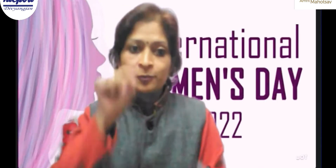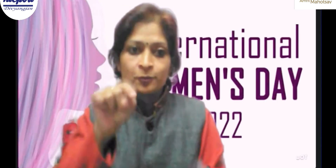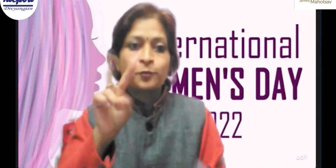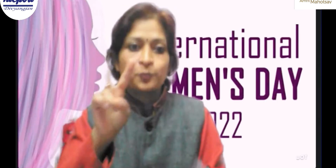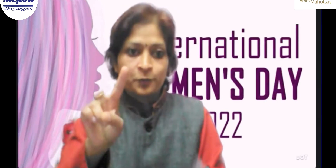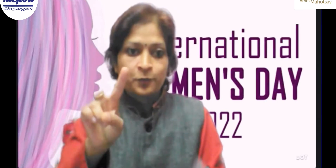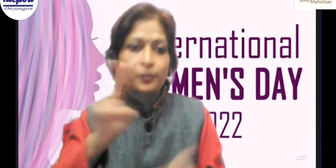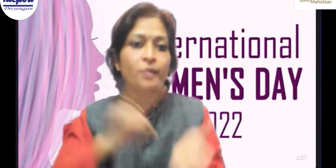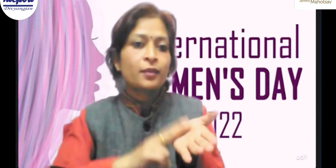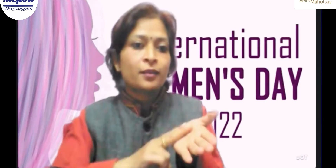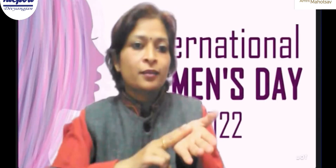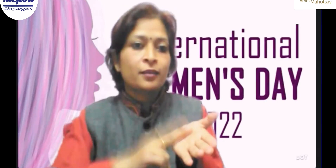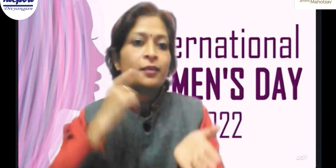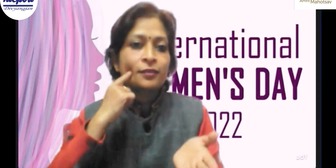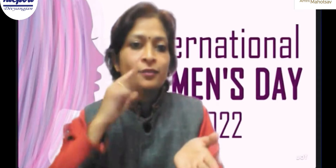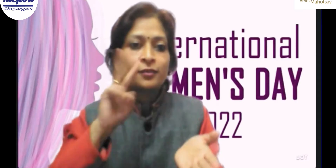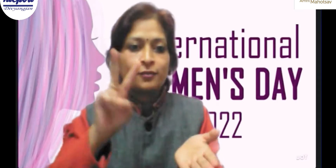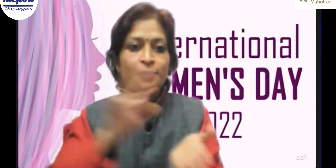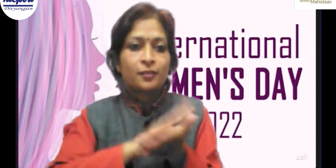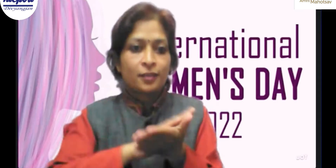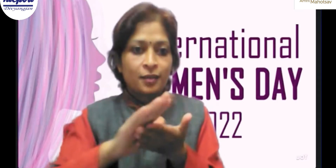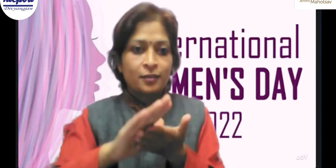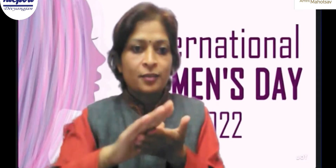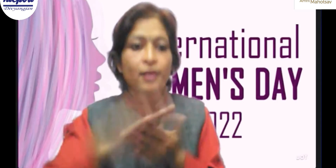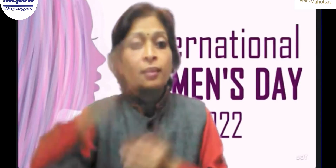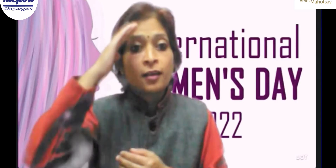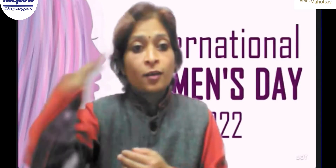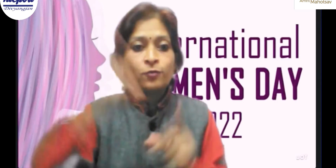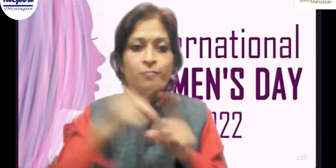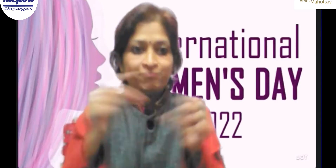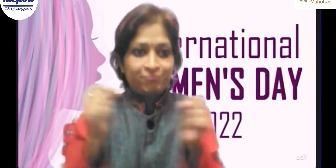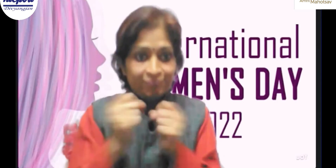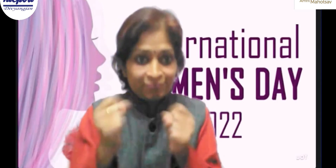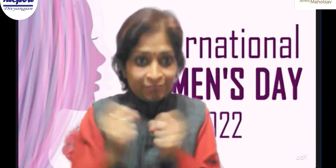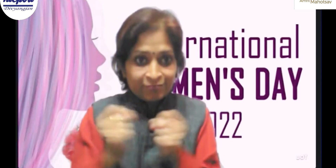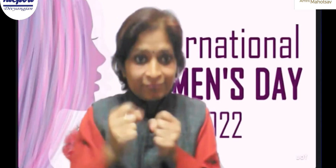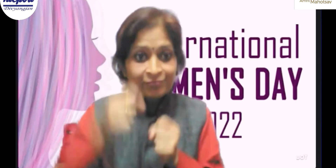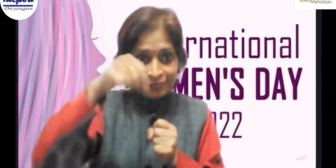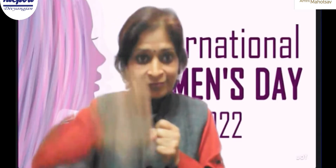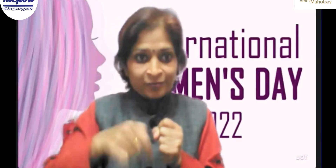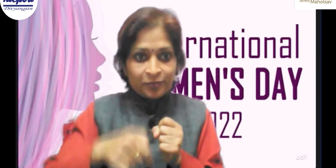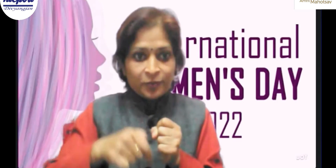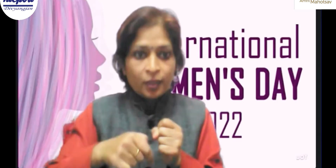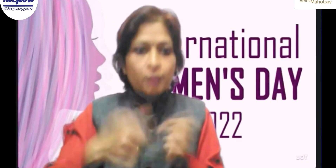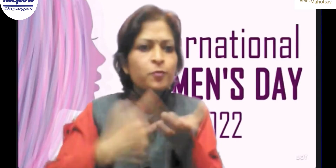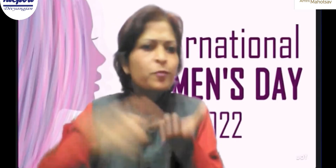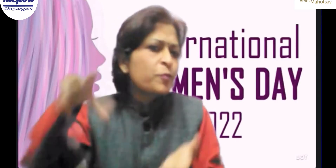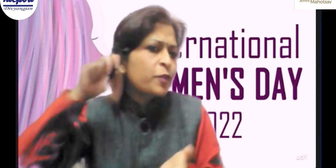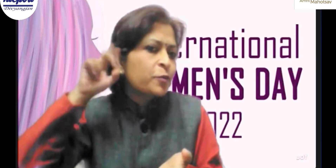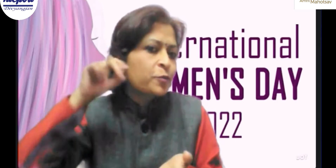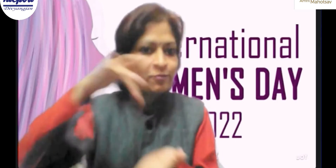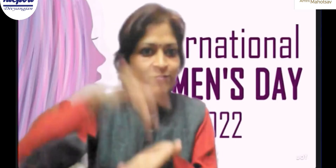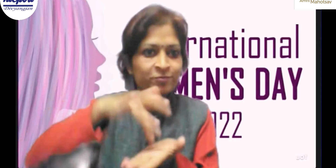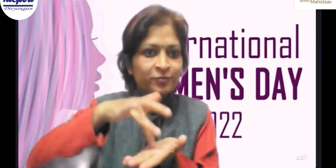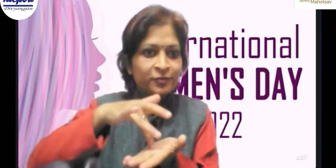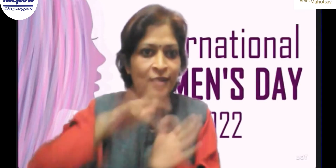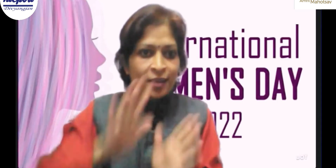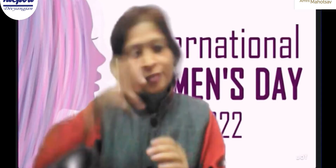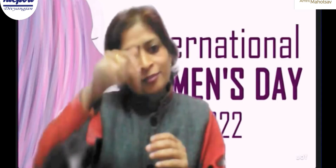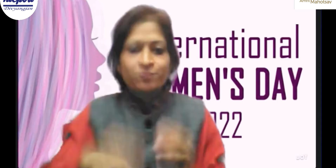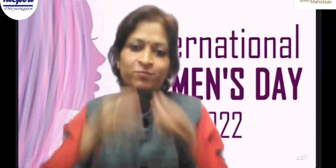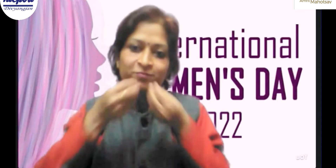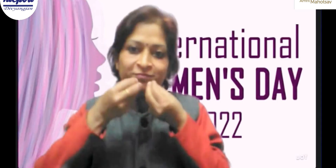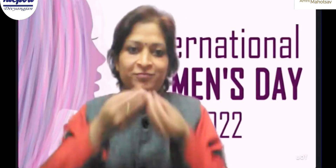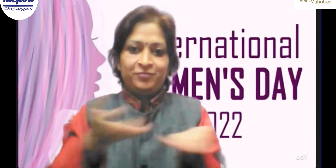रेडियो स्टेशन 91.2 NIVH हेलोदून में इसे एक विशेष रूप